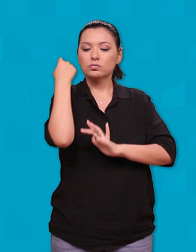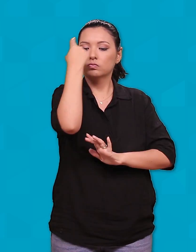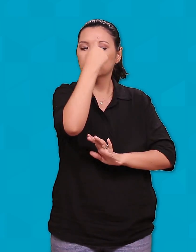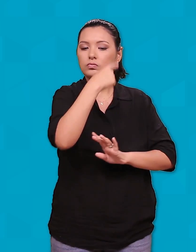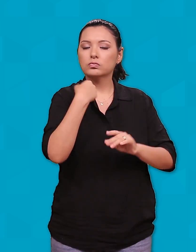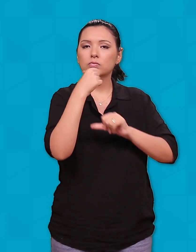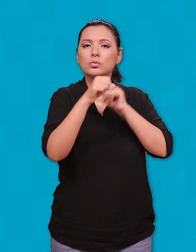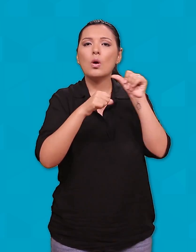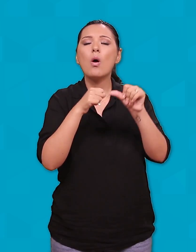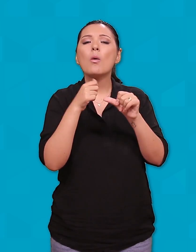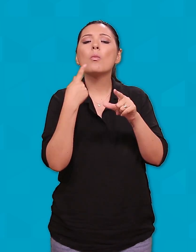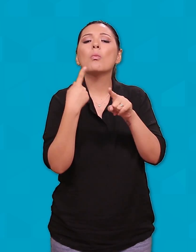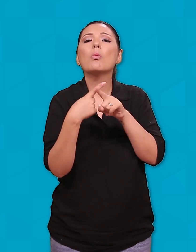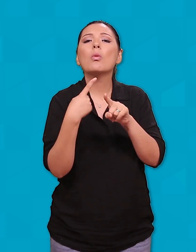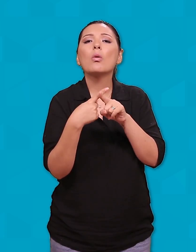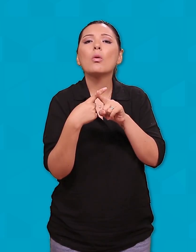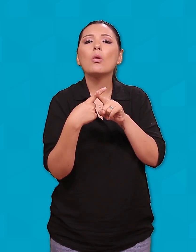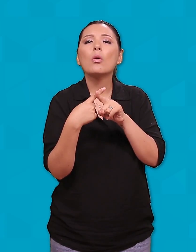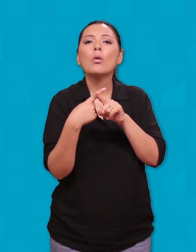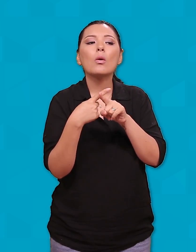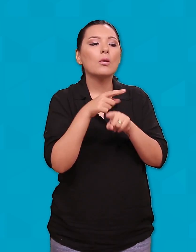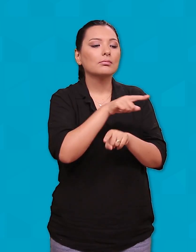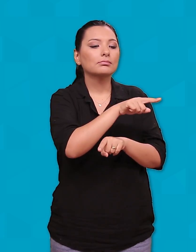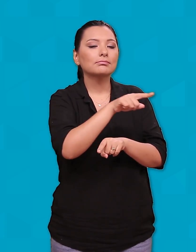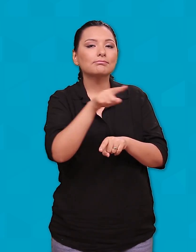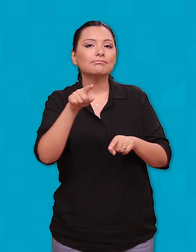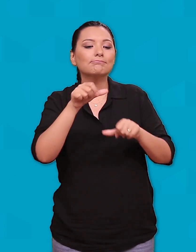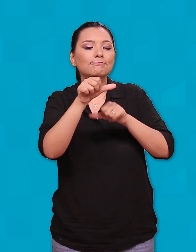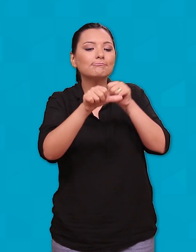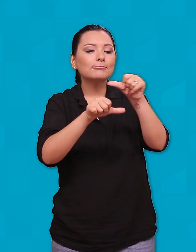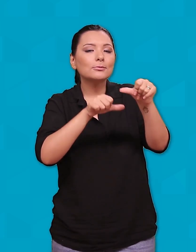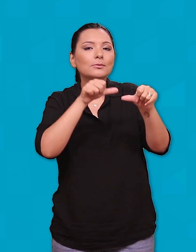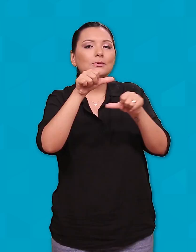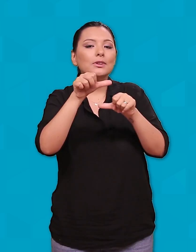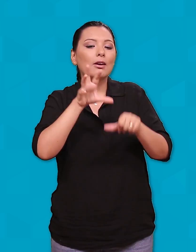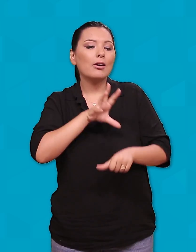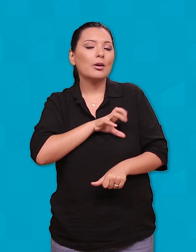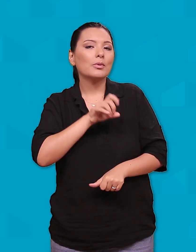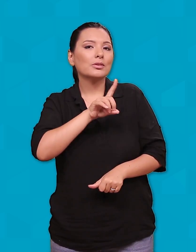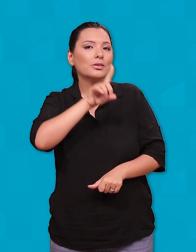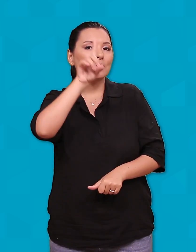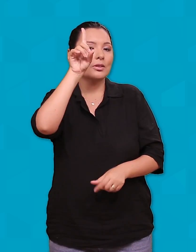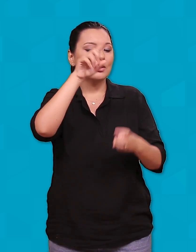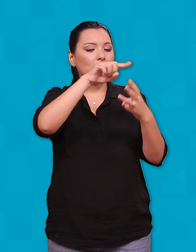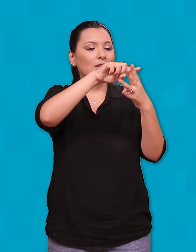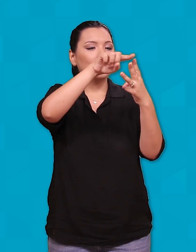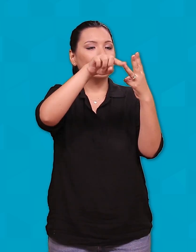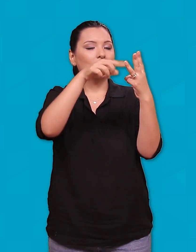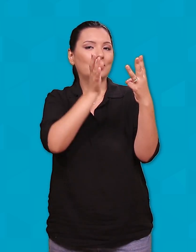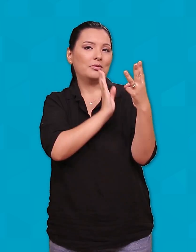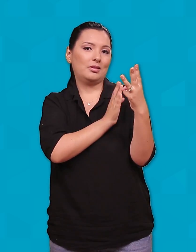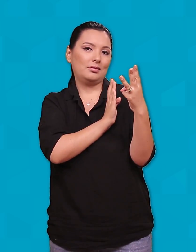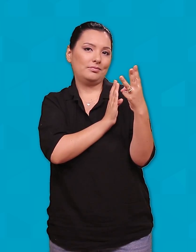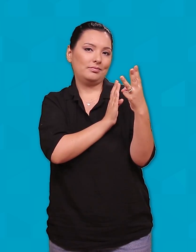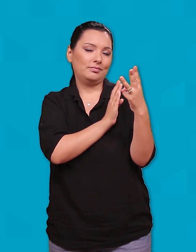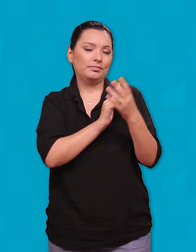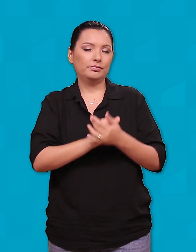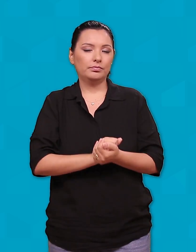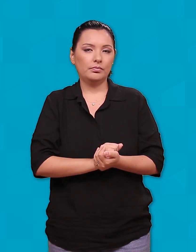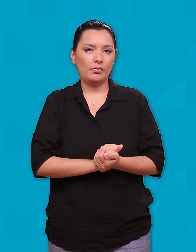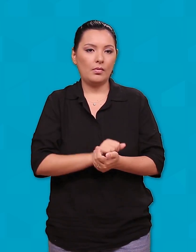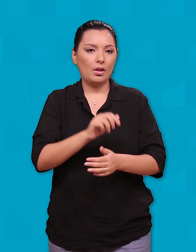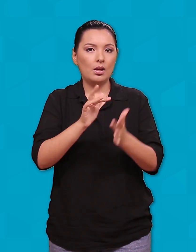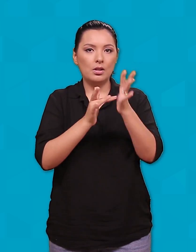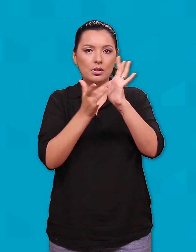para transfigurar com a lógica do amor de Deus o coração destes discípulos. Jesus no